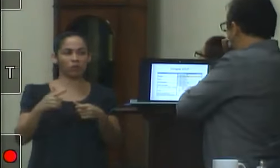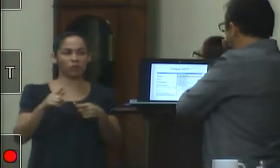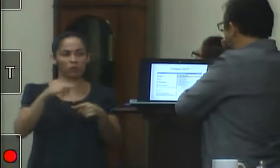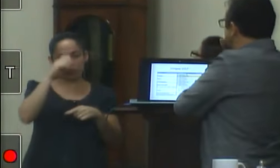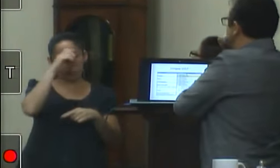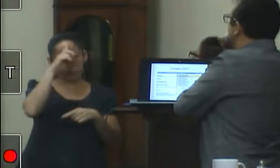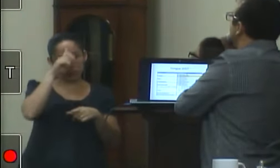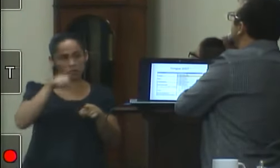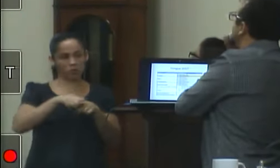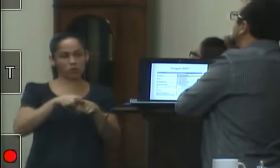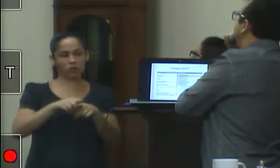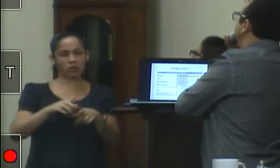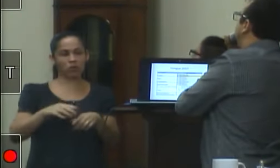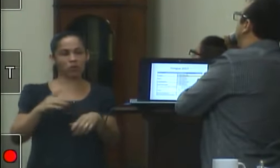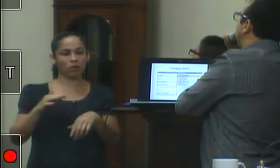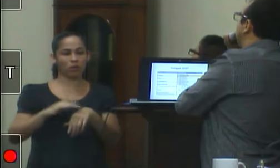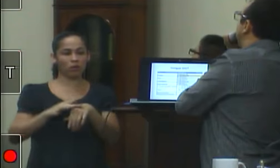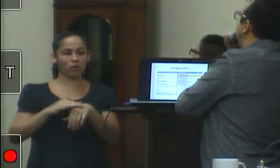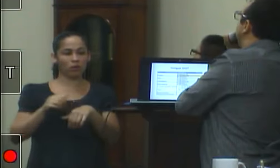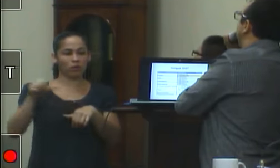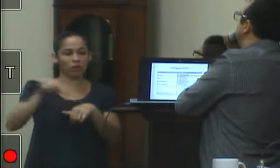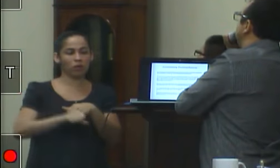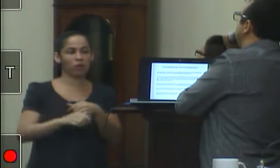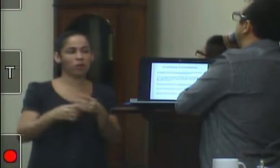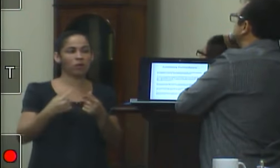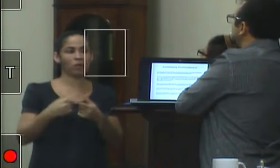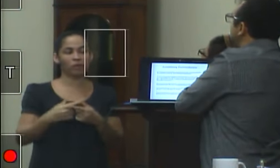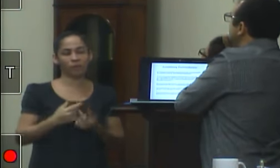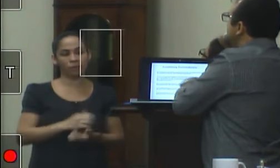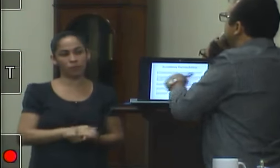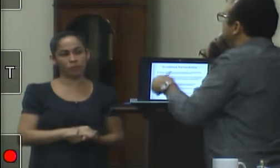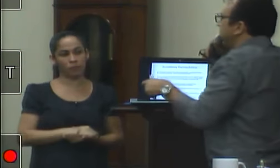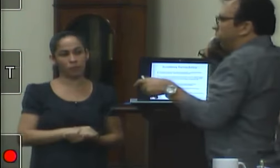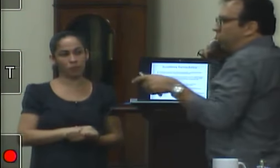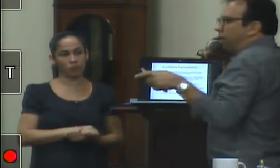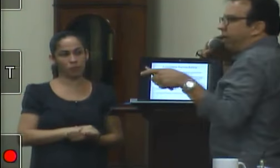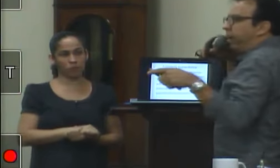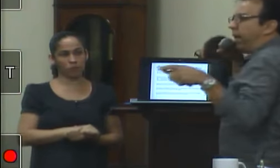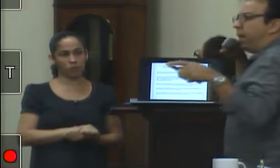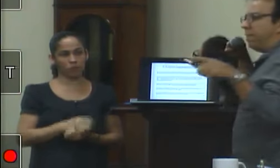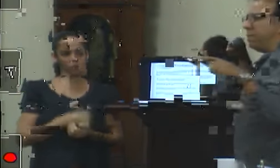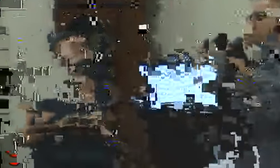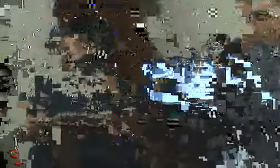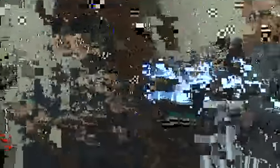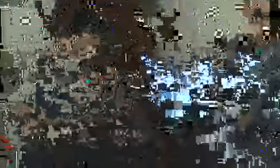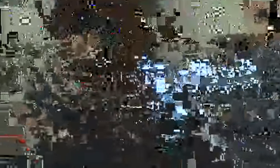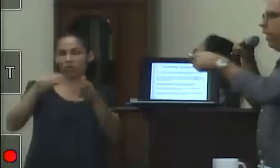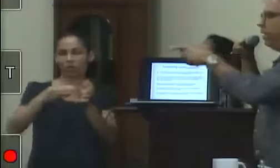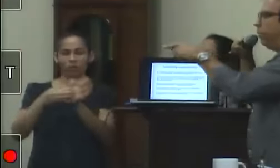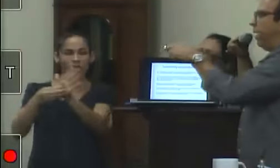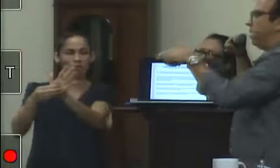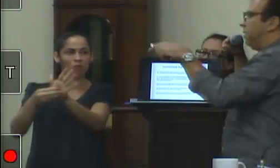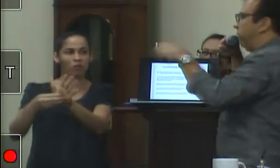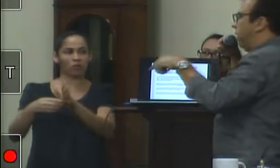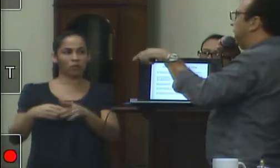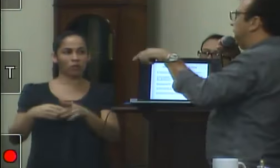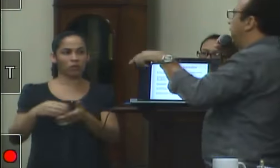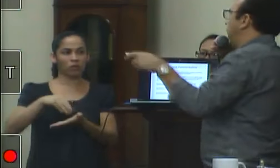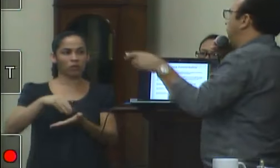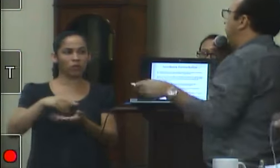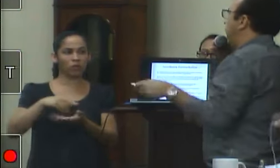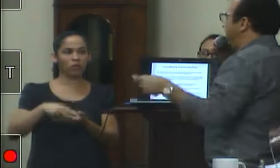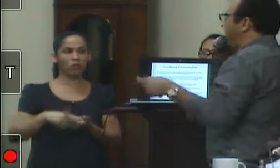por complicação das arboviroses. Eu mandei a apresentação impressa